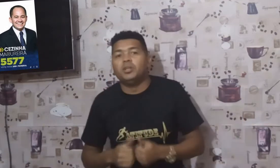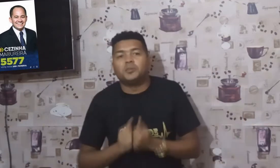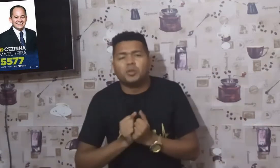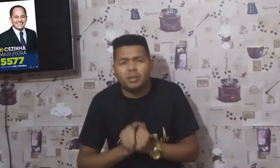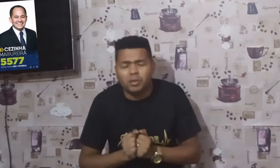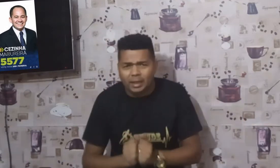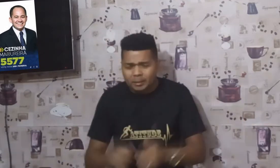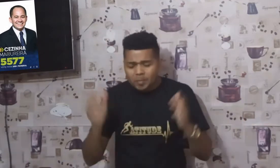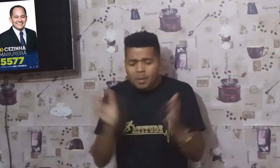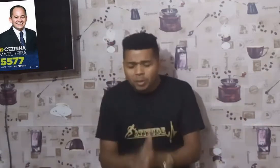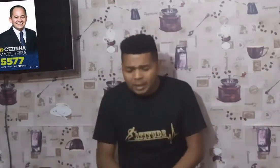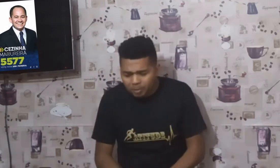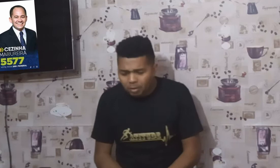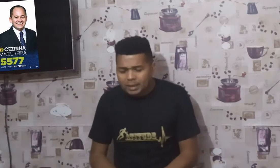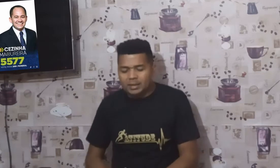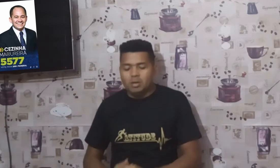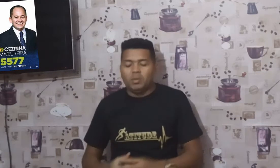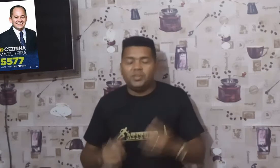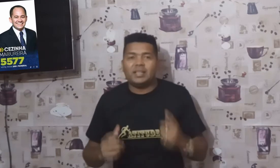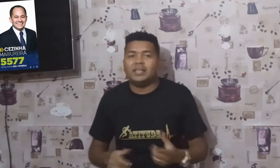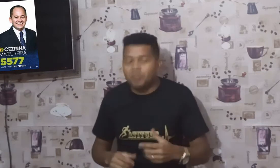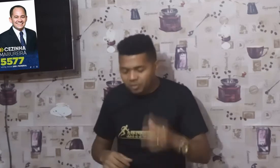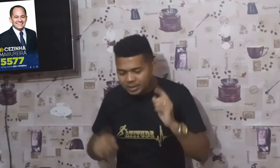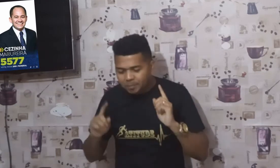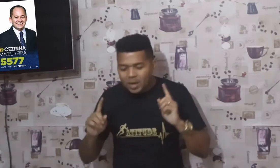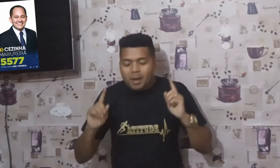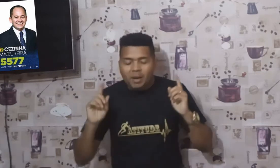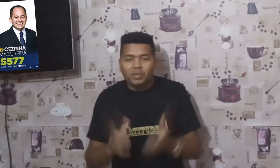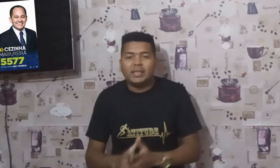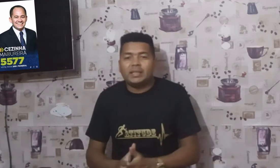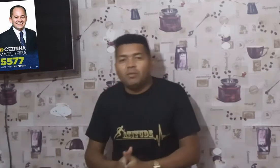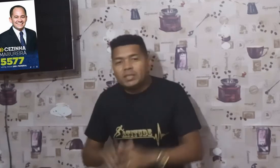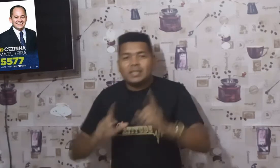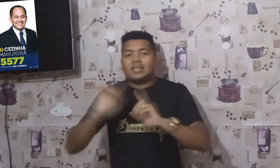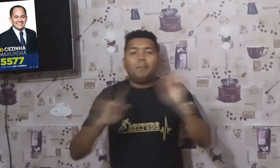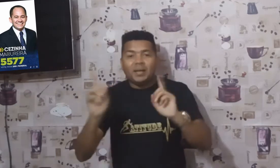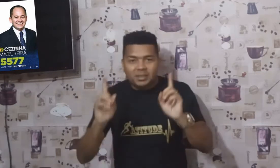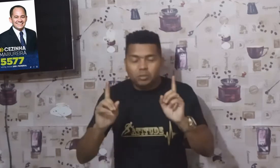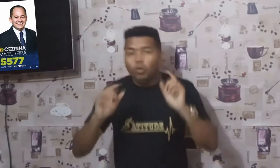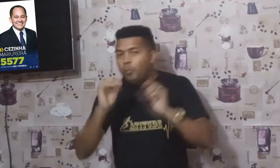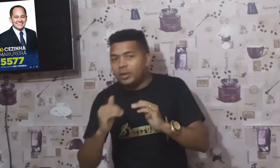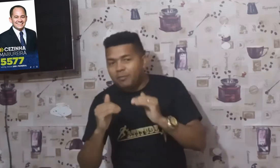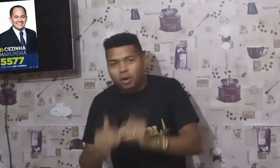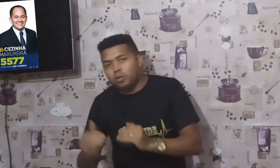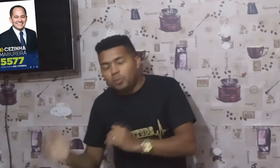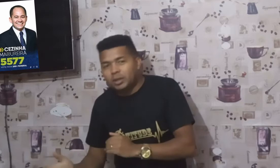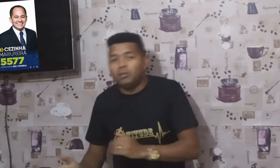por livre e espontânea vontade. Por quê? Porque eu quero trazer algumas verdades aqui para você. Para você que talvez está perdido o porquê vota ou porquê não